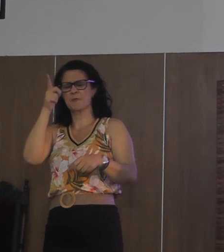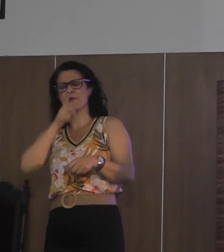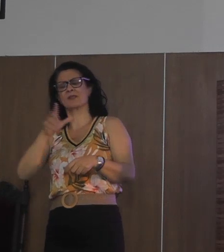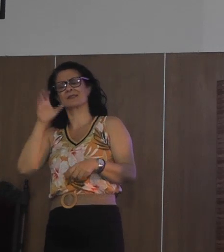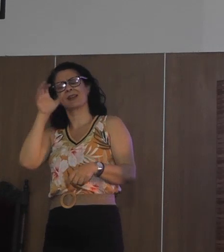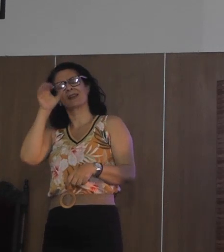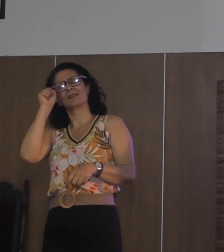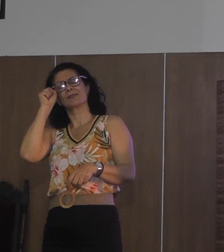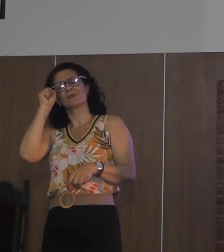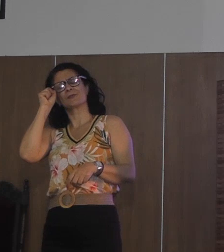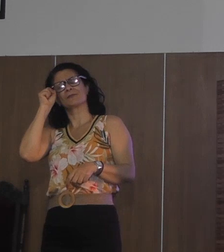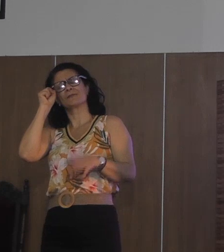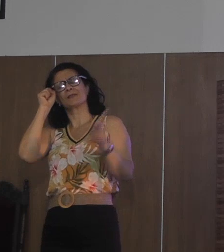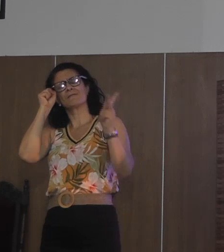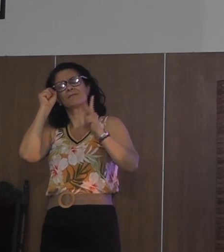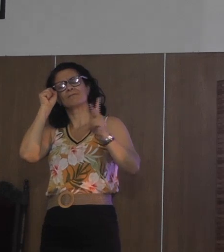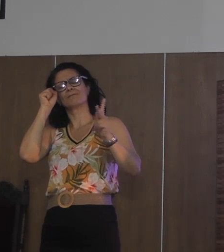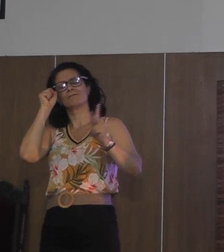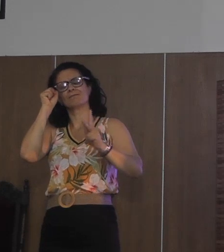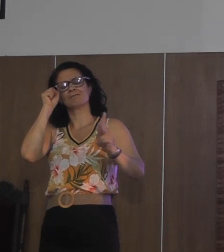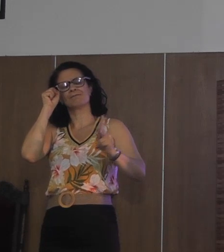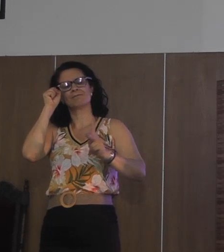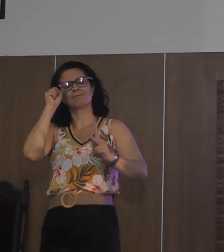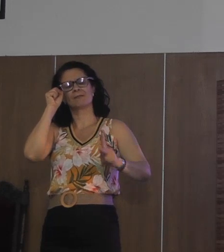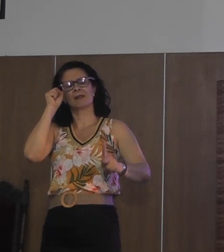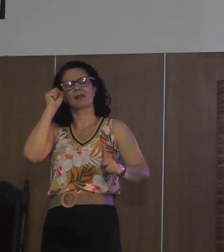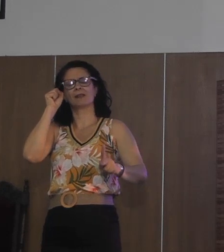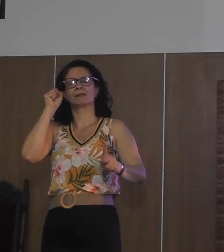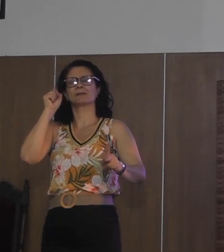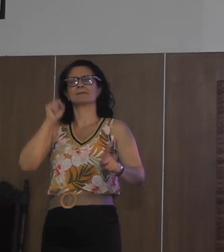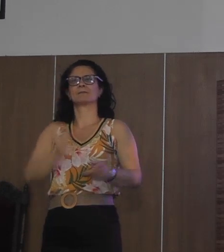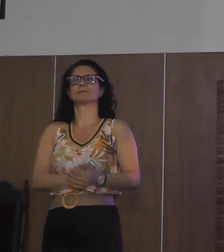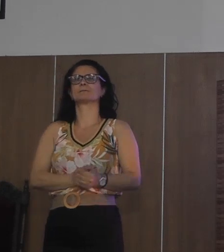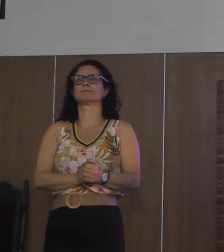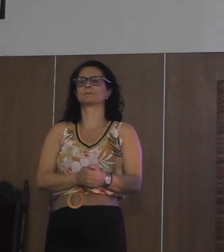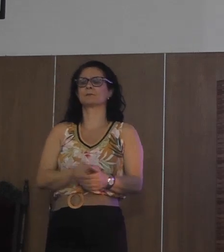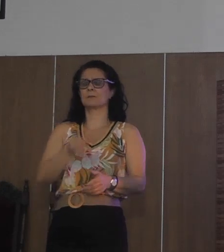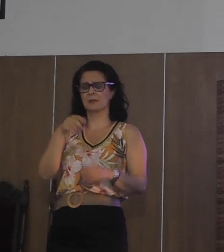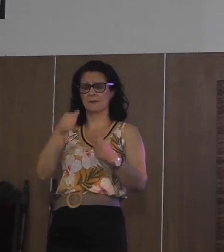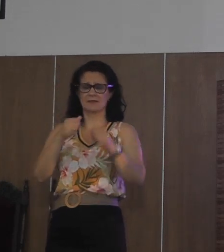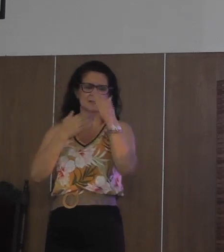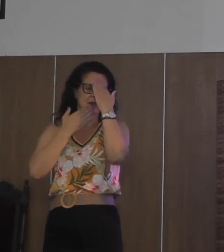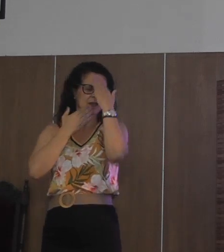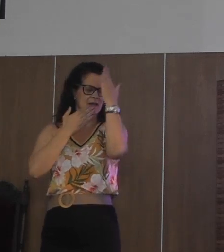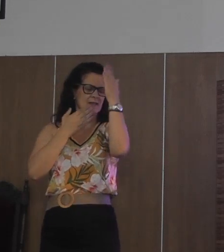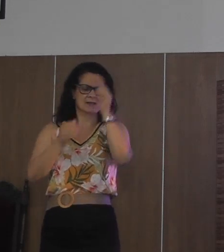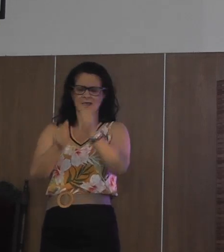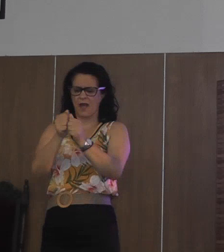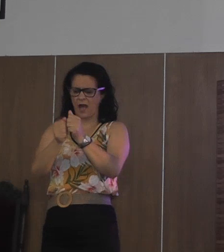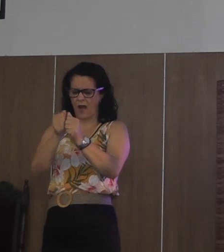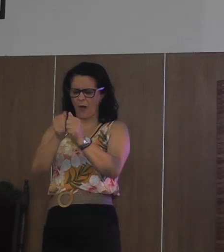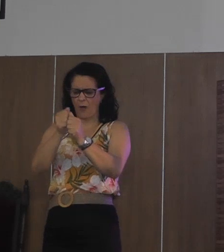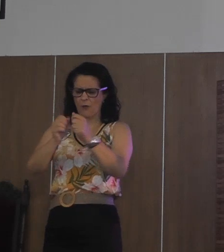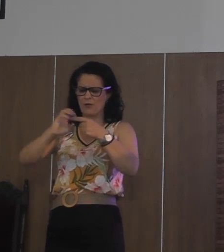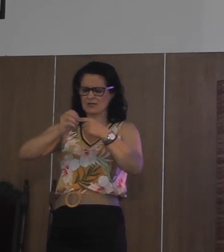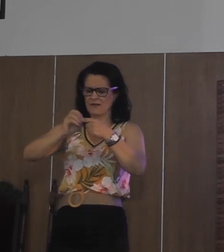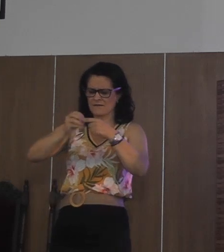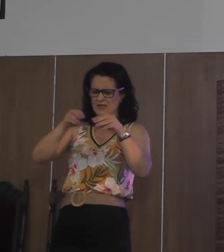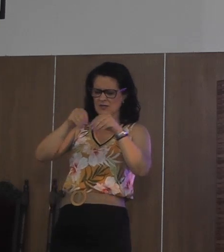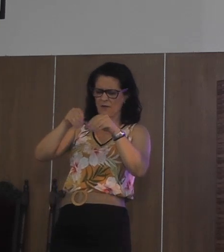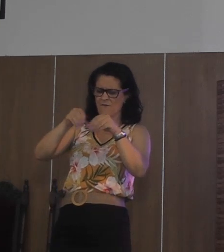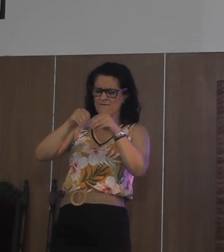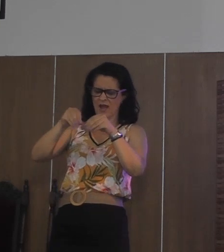coração, a ser grato a Deus pelo arroz e feijão, pela farinha que você tem no prato, a